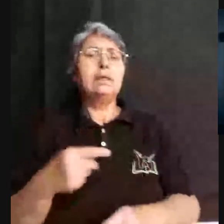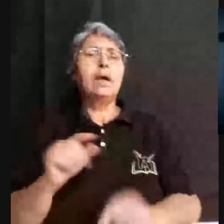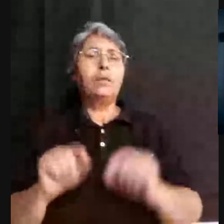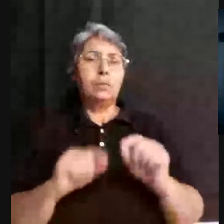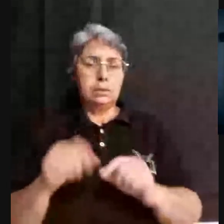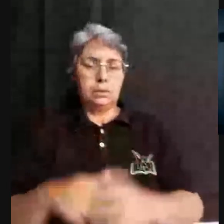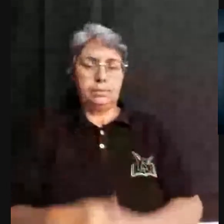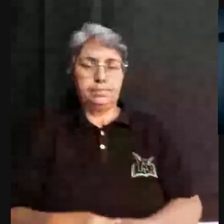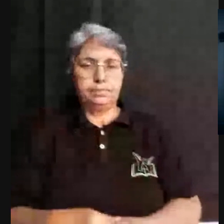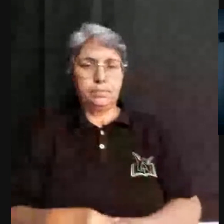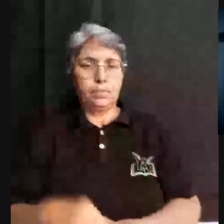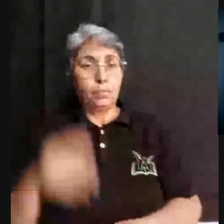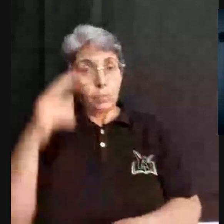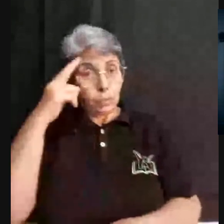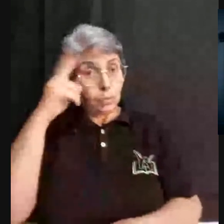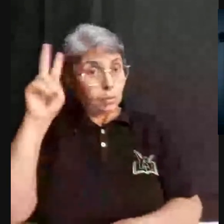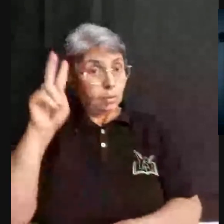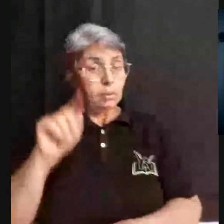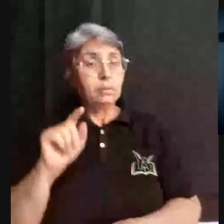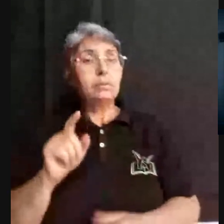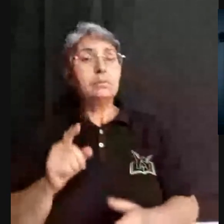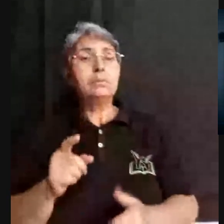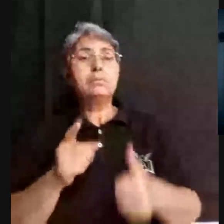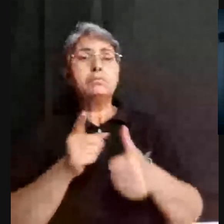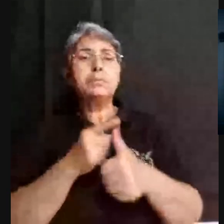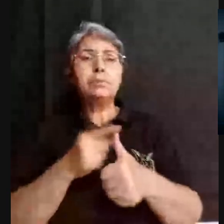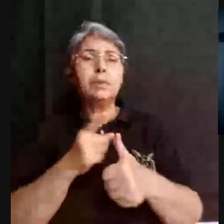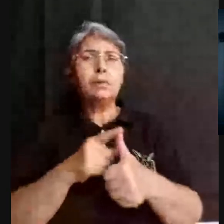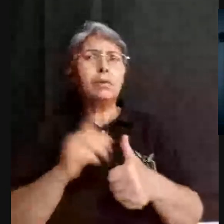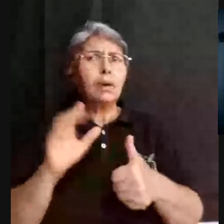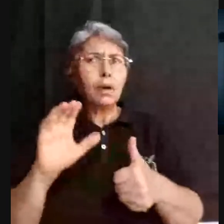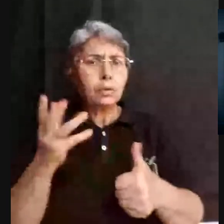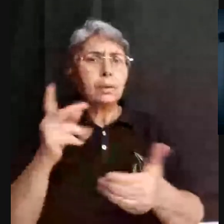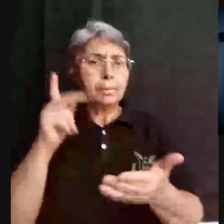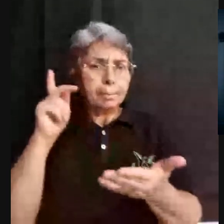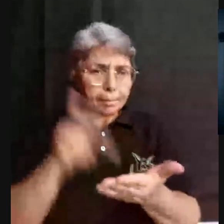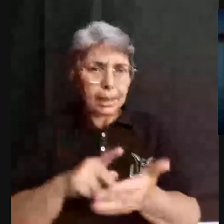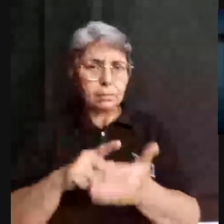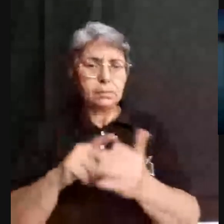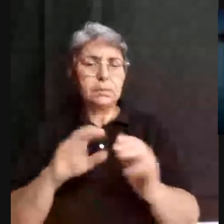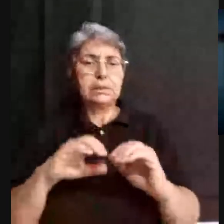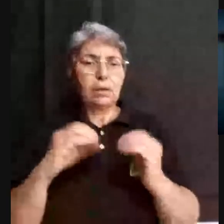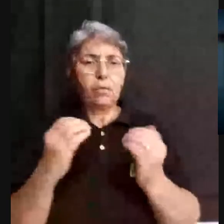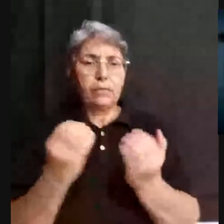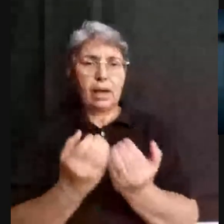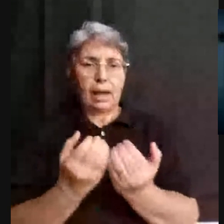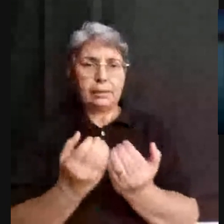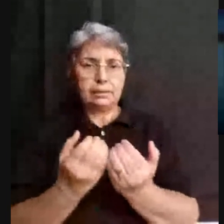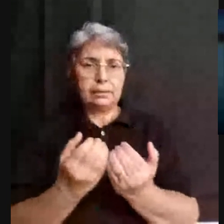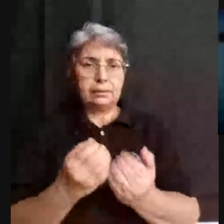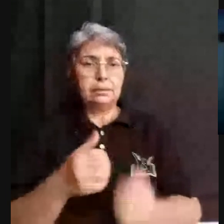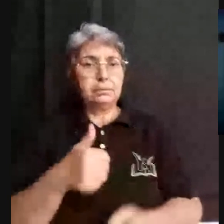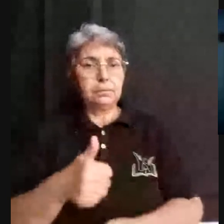lembrar o que ocorreu de fato na Conferência Geral nesse ano.